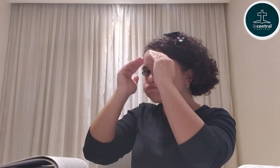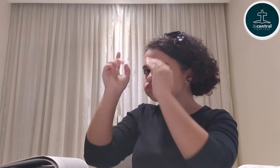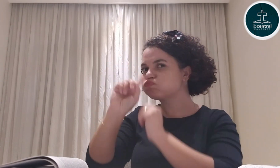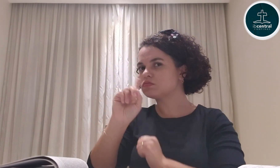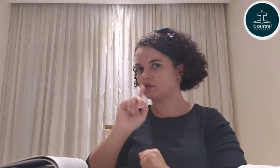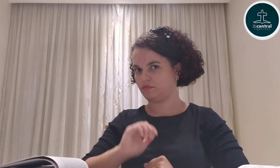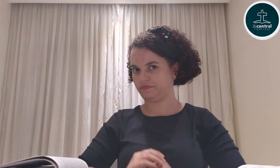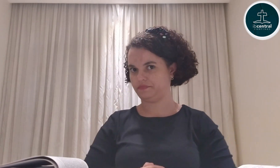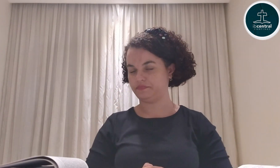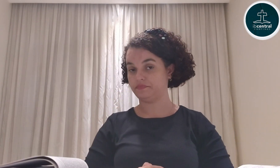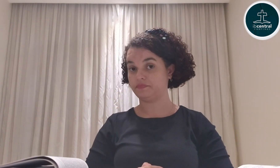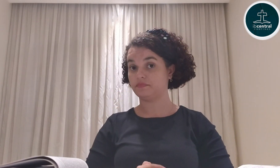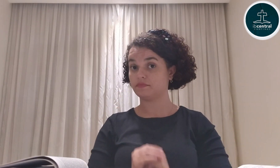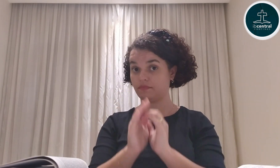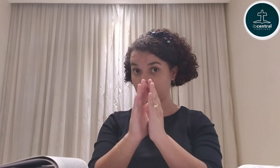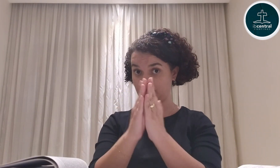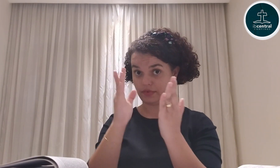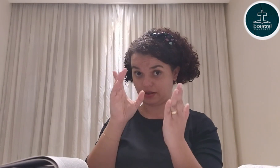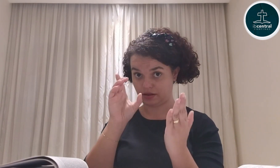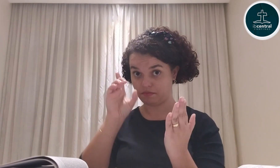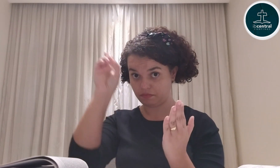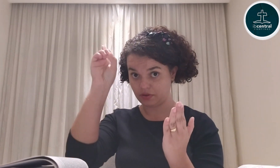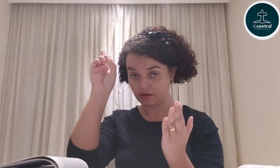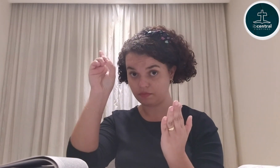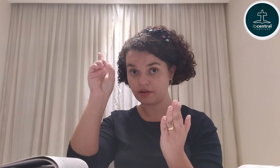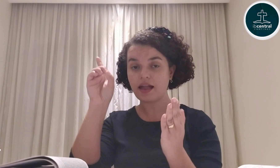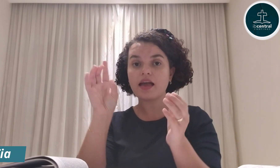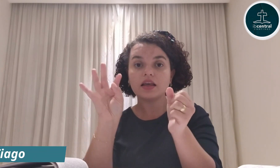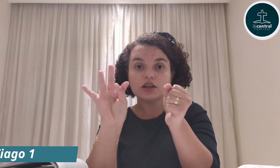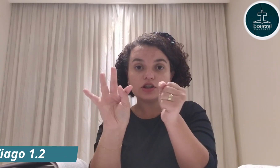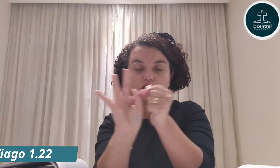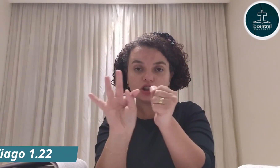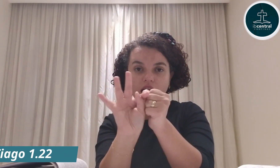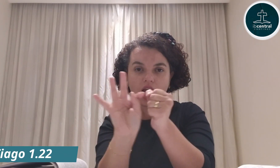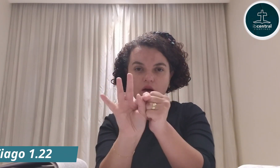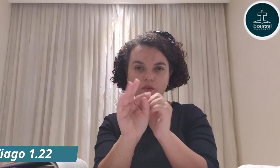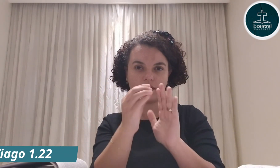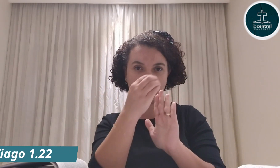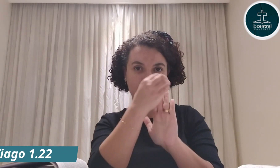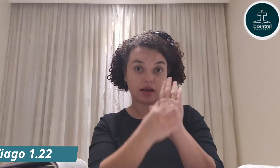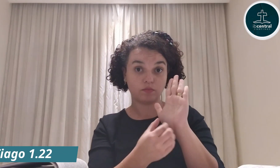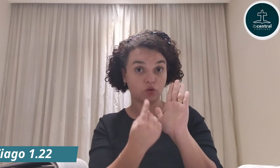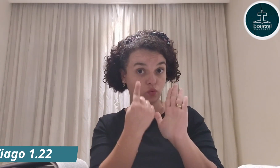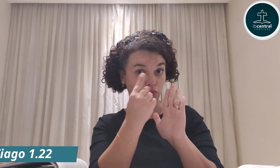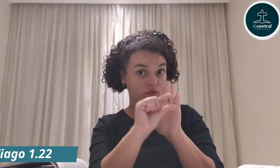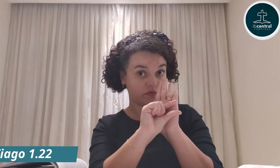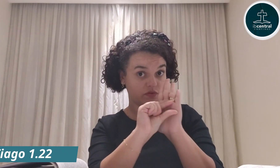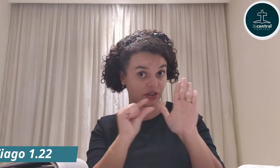Deus fala e você o obedece? Ou você não o obedece? A Bíblia nos